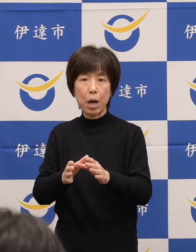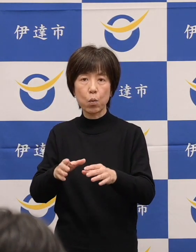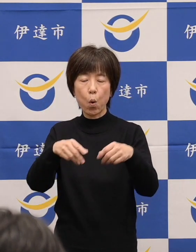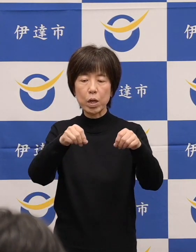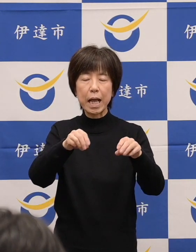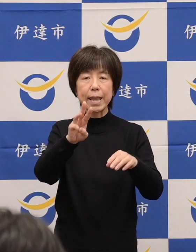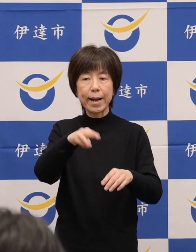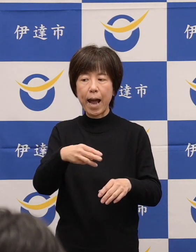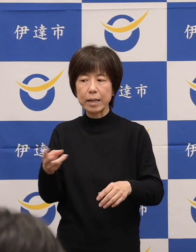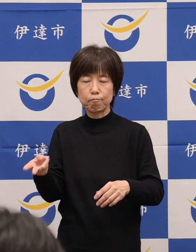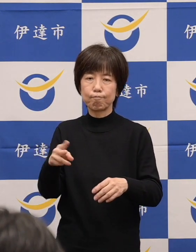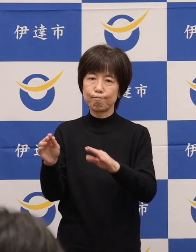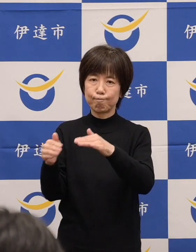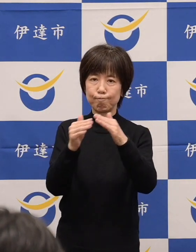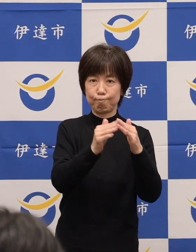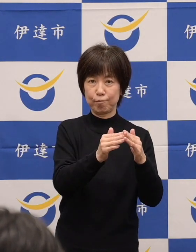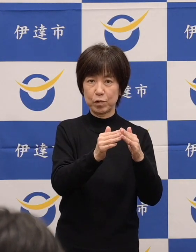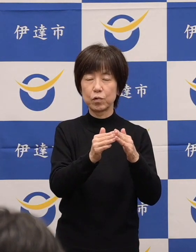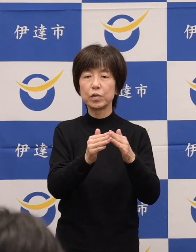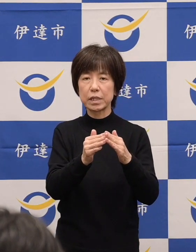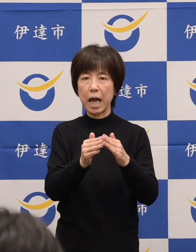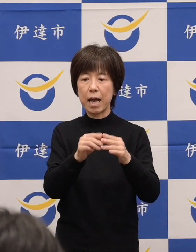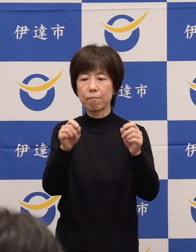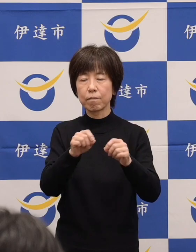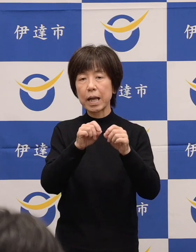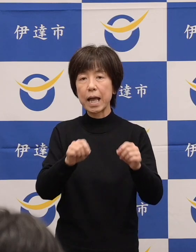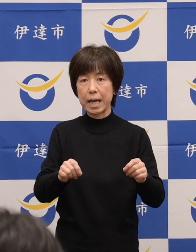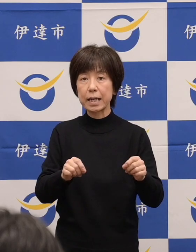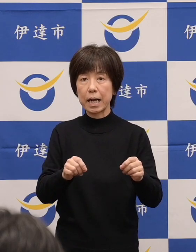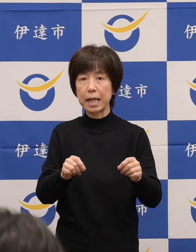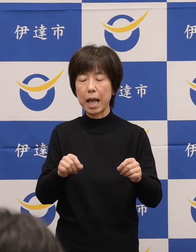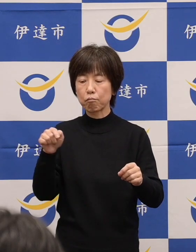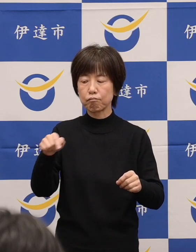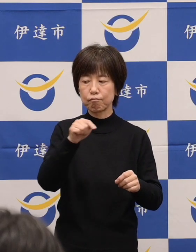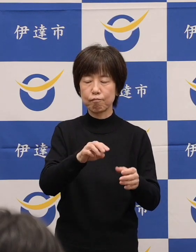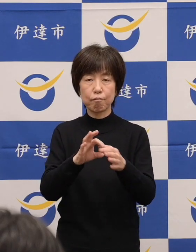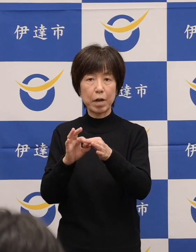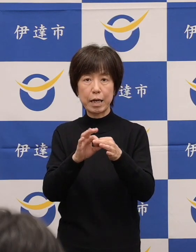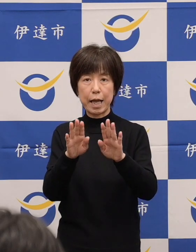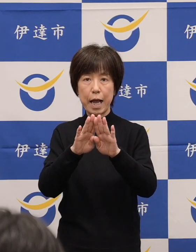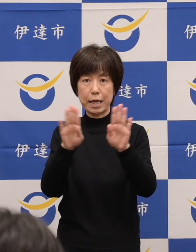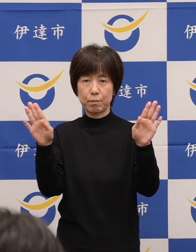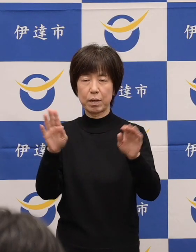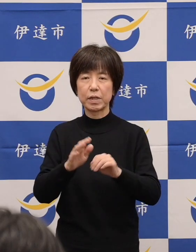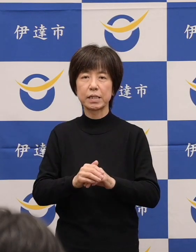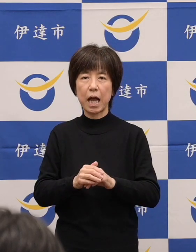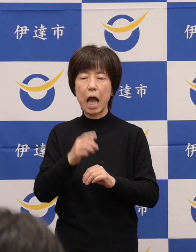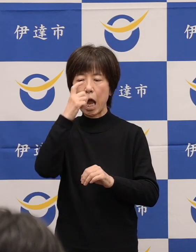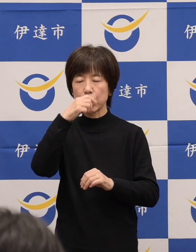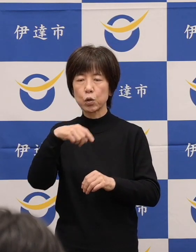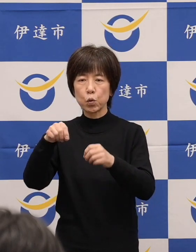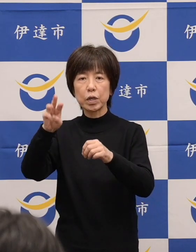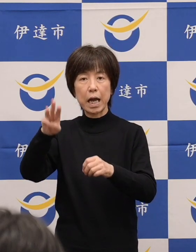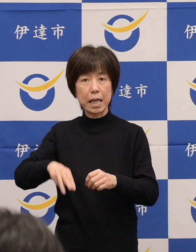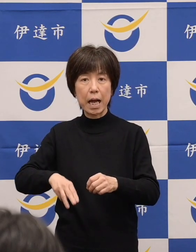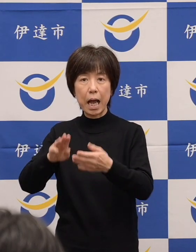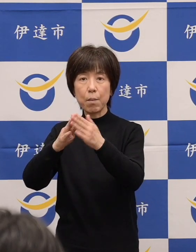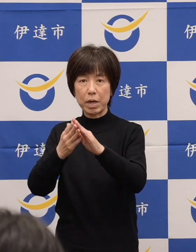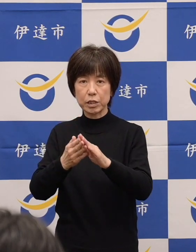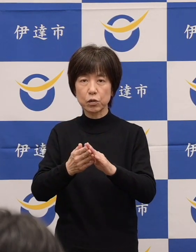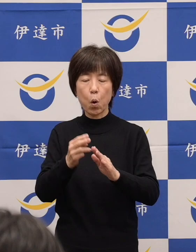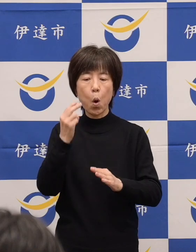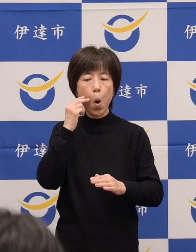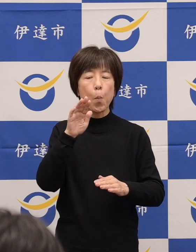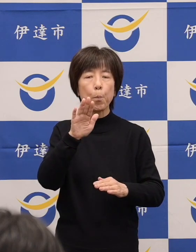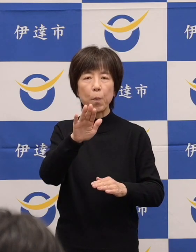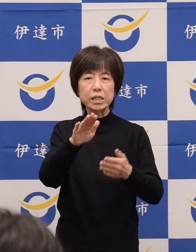付をしたことから松前町と伊達市との関係が始まっております。旧柳川市と松前町との文